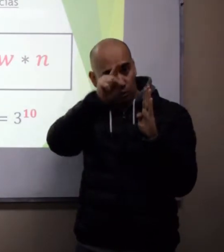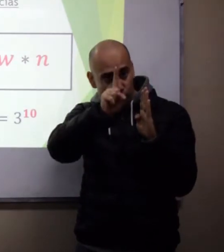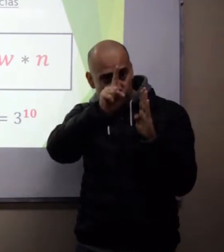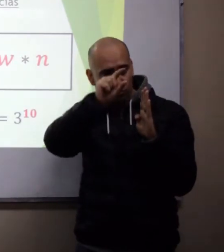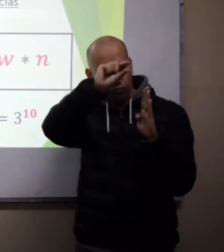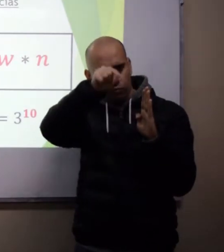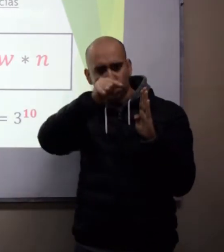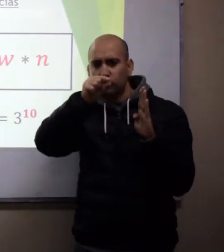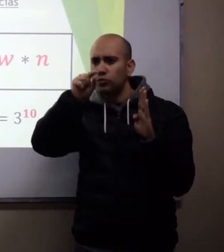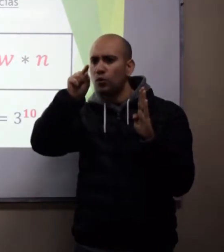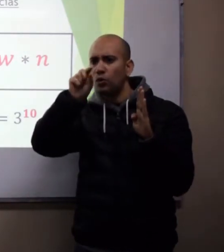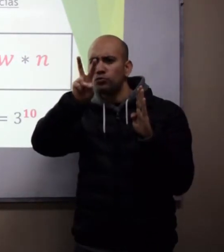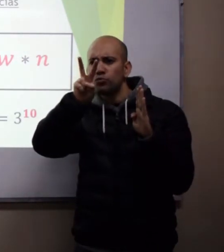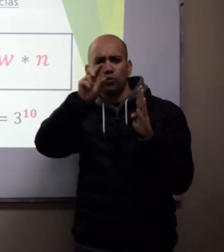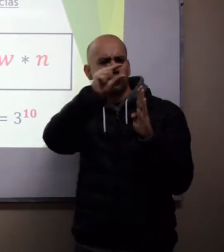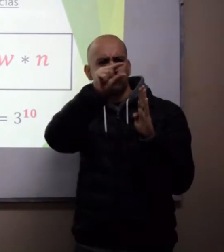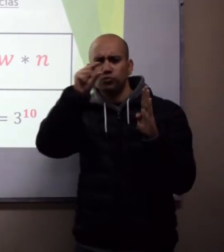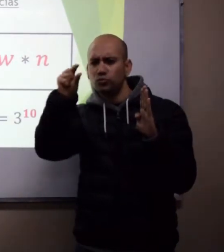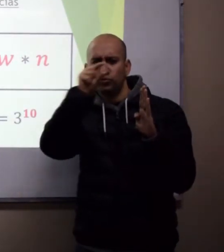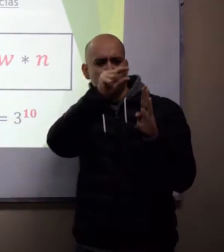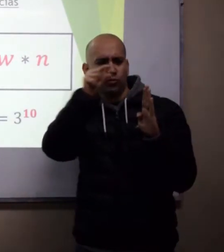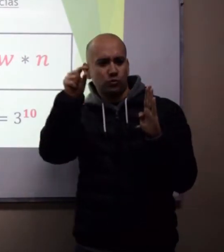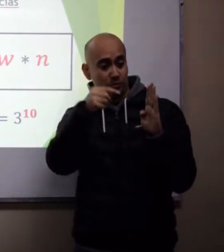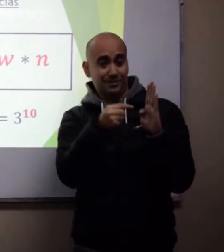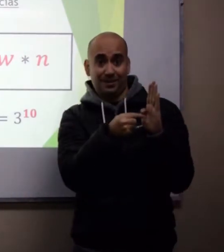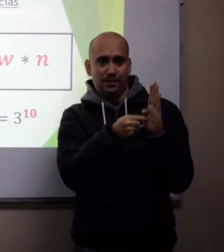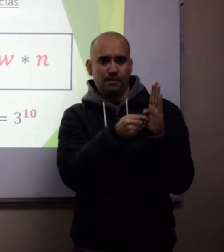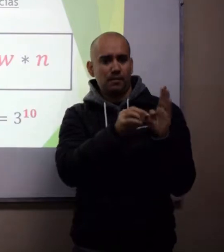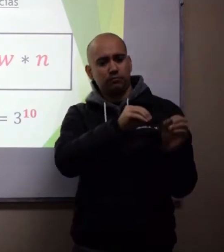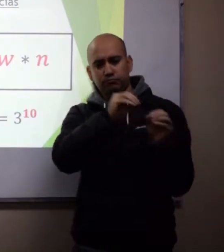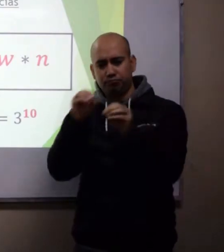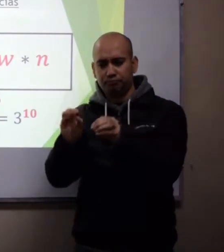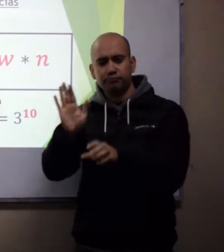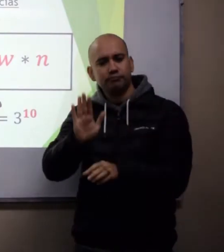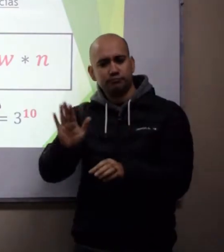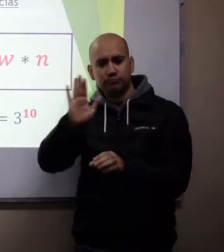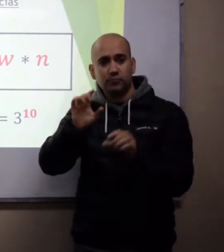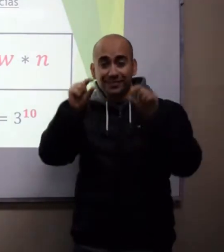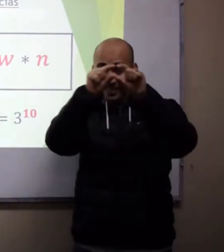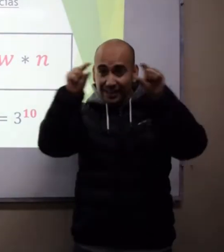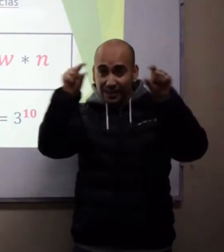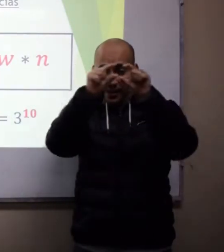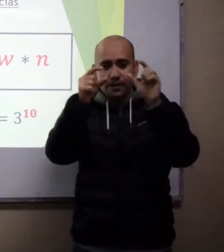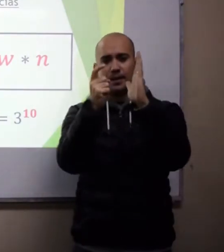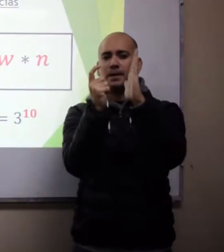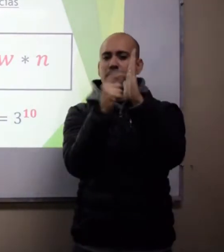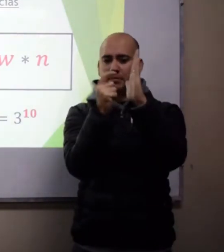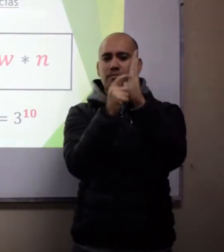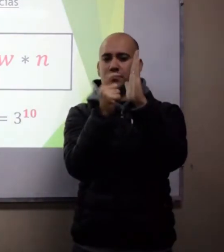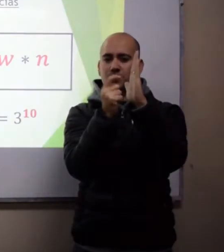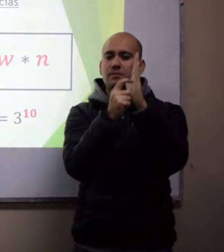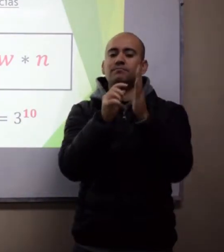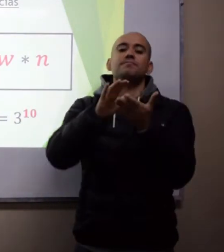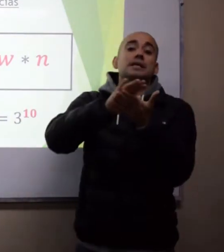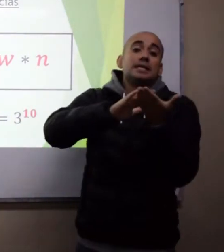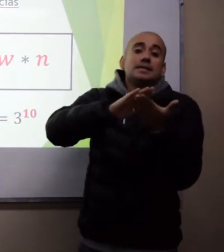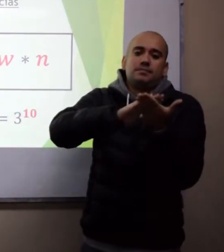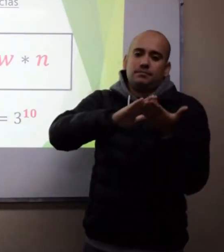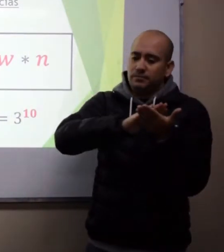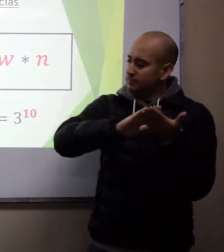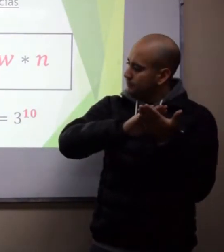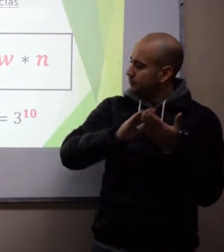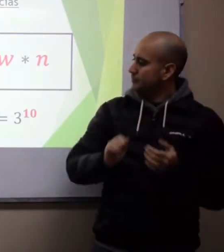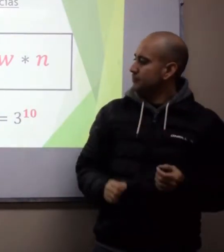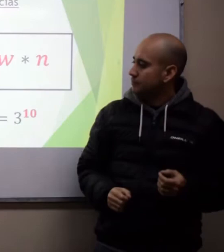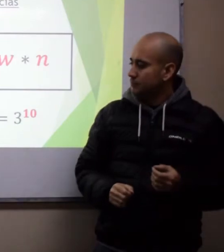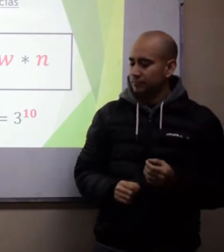exponente, se conserva la base y se multiplican los exponentes.